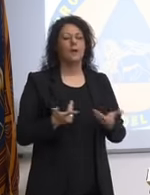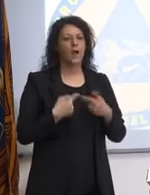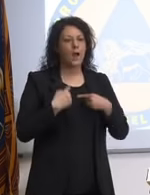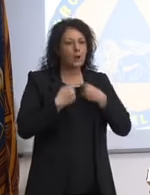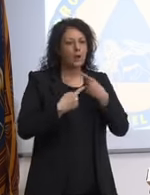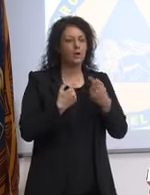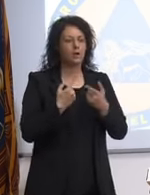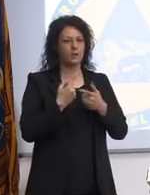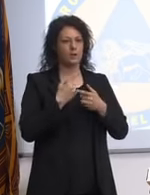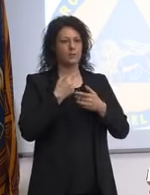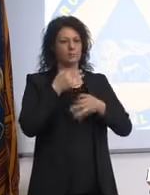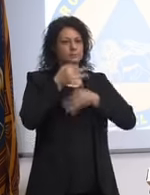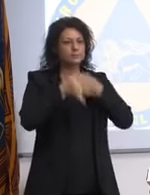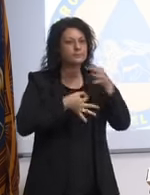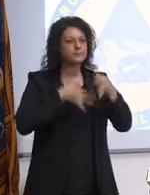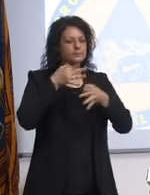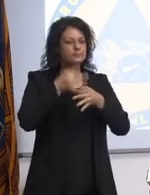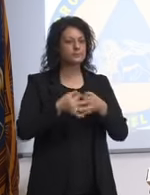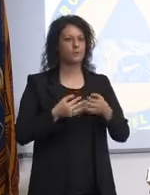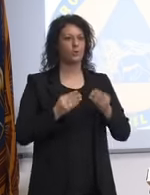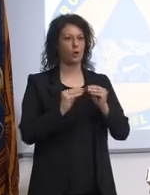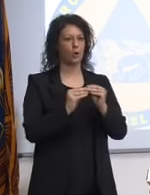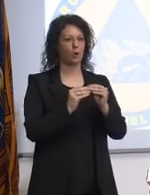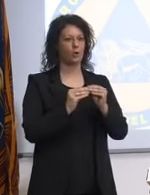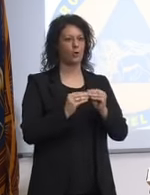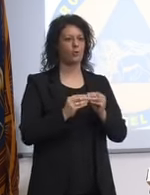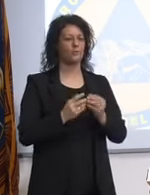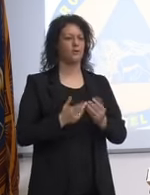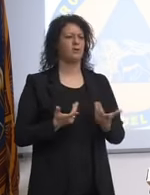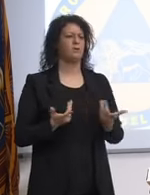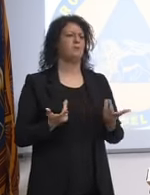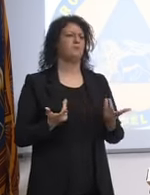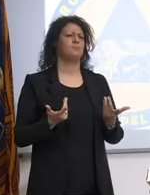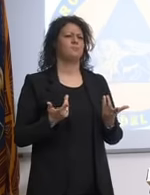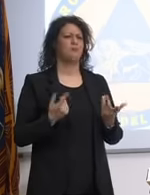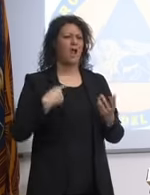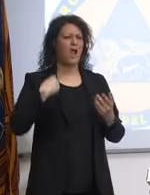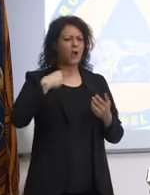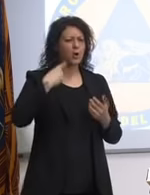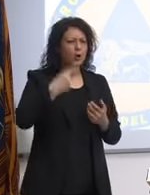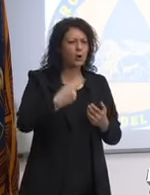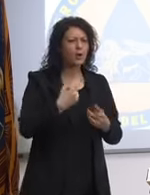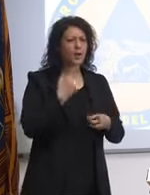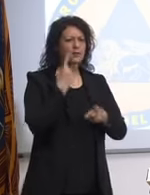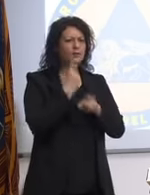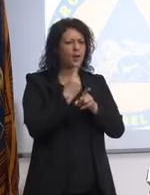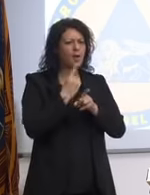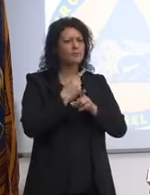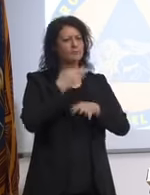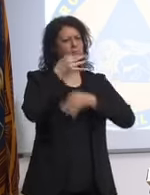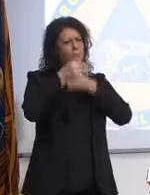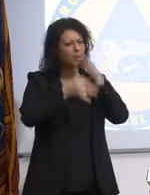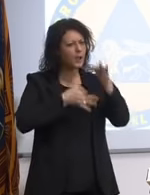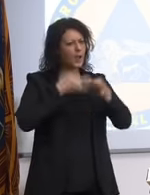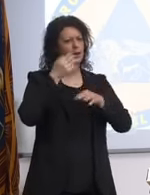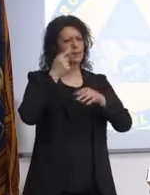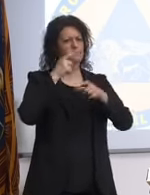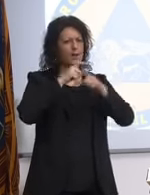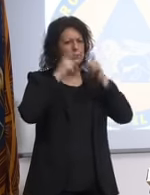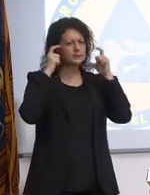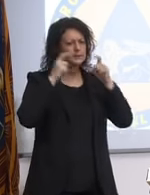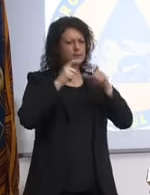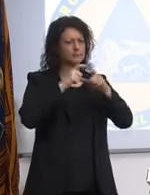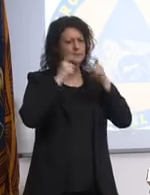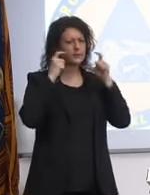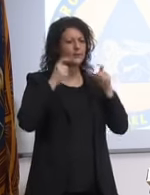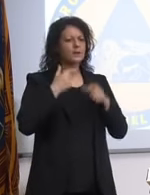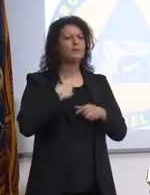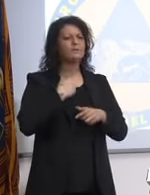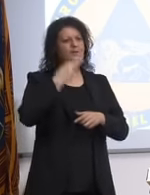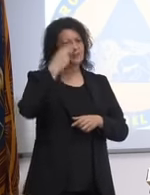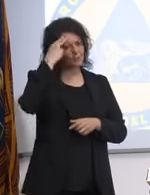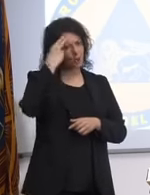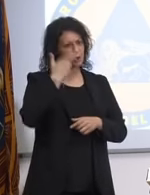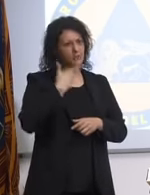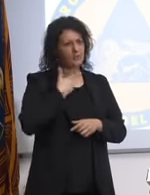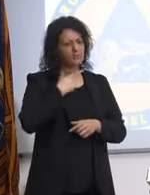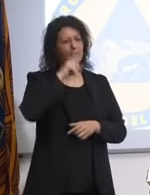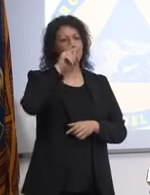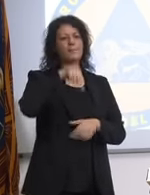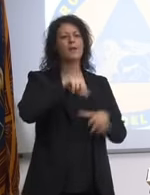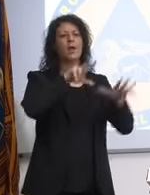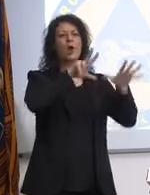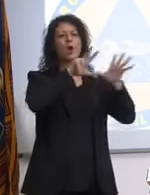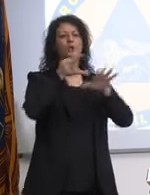aggiungere, lo trovo anche strano, no? Dove sta qui a parlare di mascherina, penso sempre che abbiamo avuto 1820